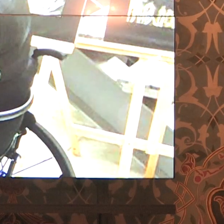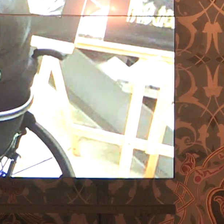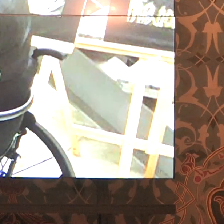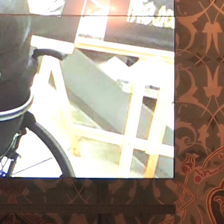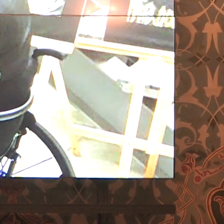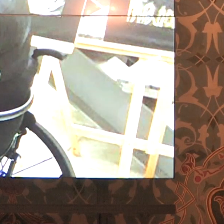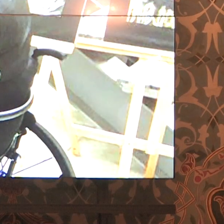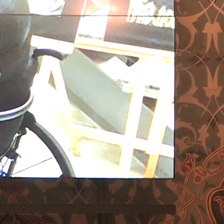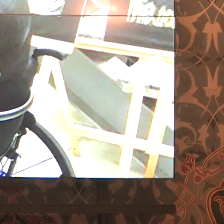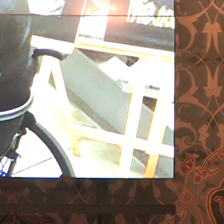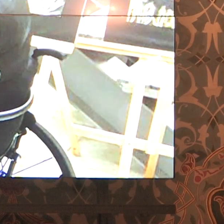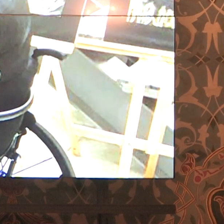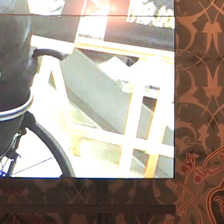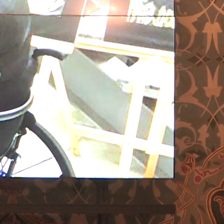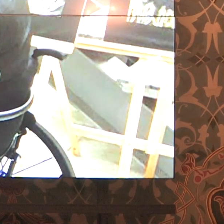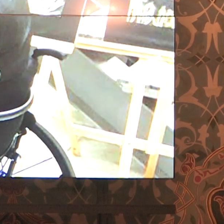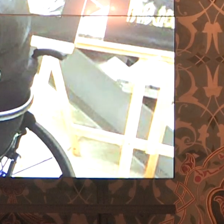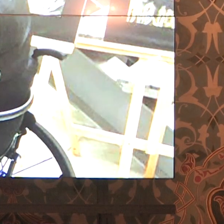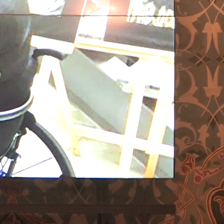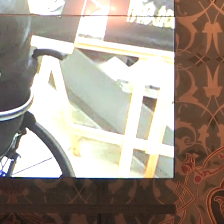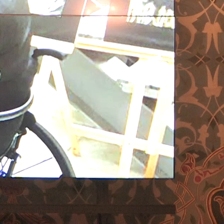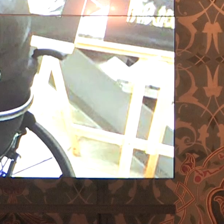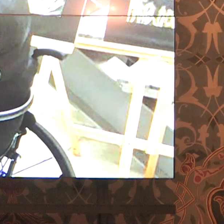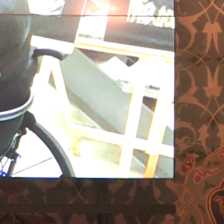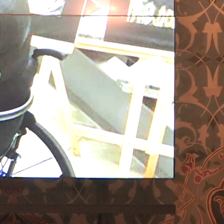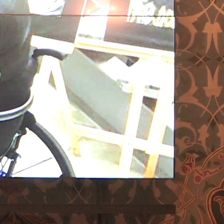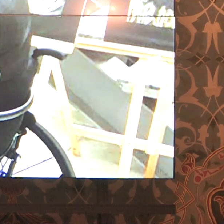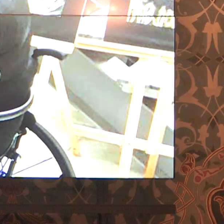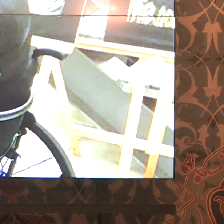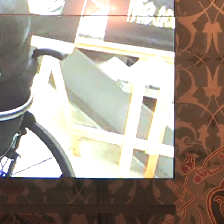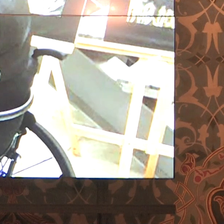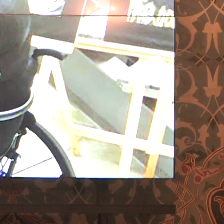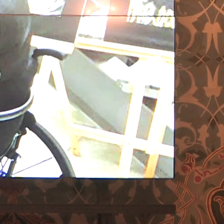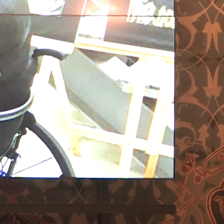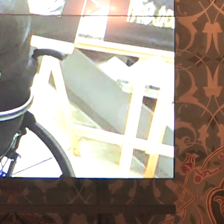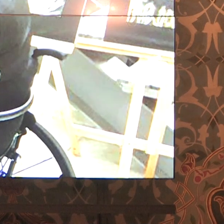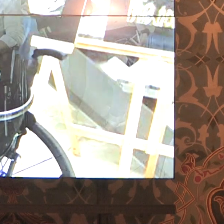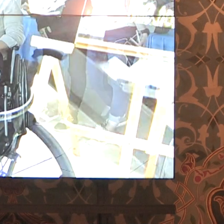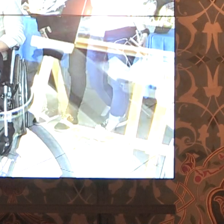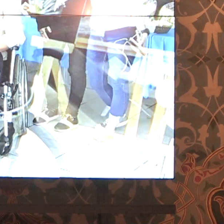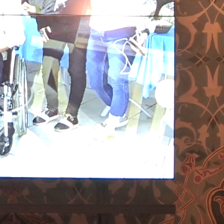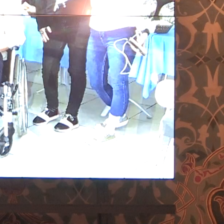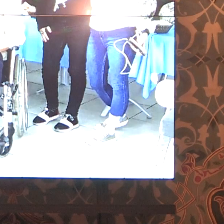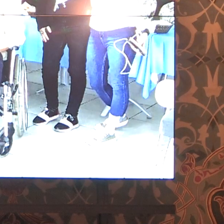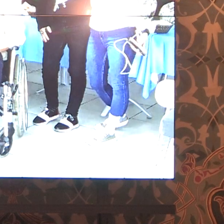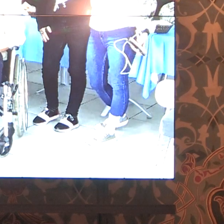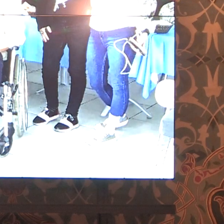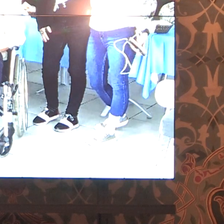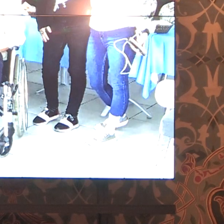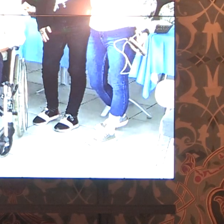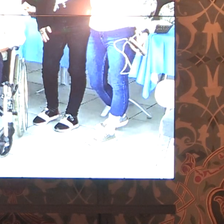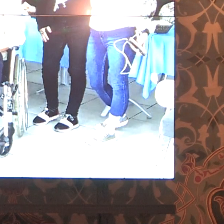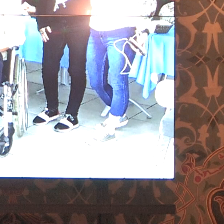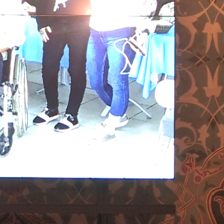kullanıcısı Hale Yıldız ve Can Koç, 3 Aralık Dünya Engeller Günü sergisini gezerken gülümseyerek poz veriyorlar. Farklı engel